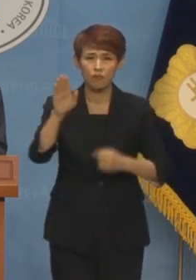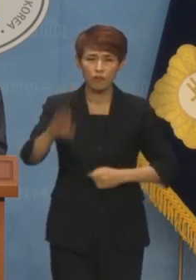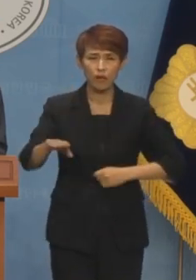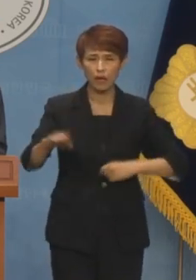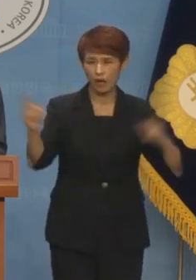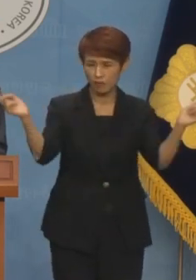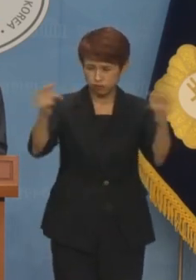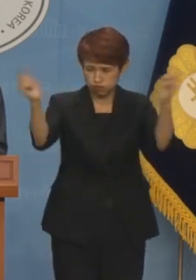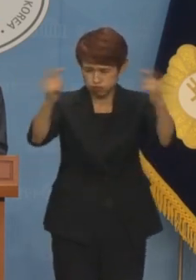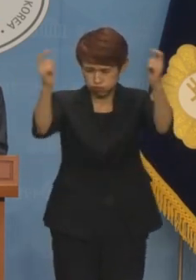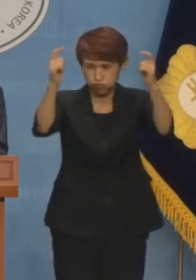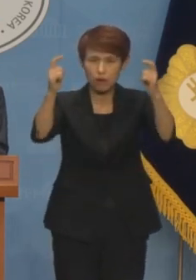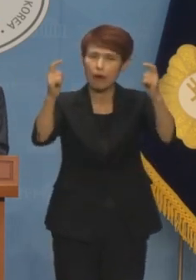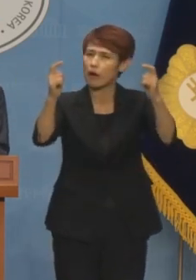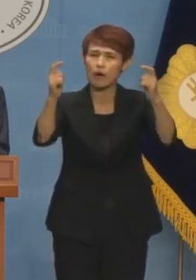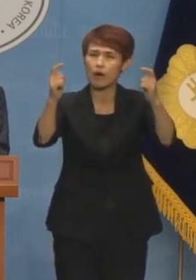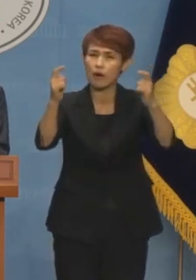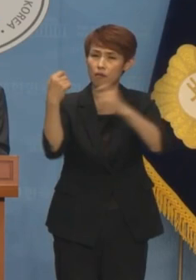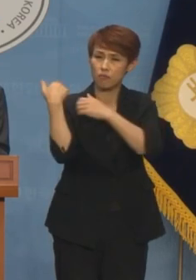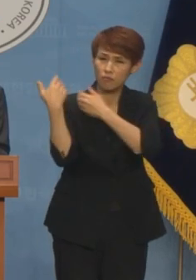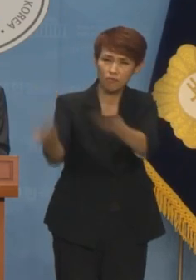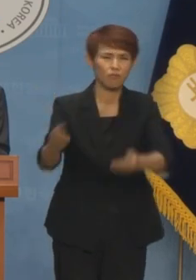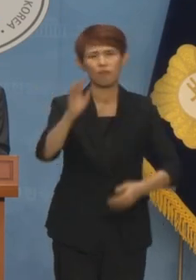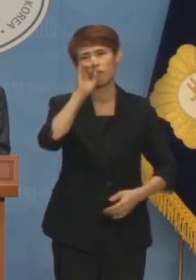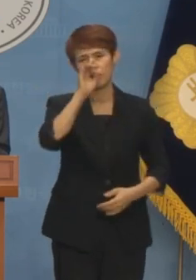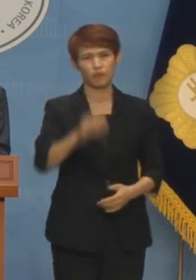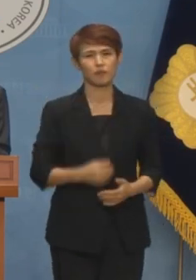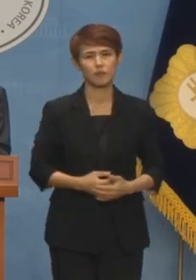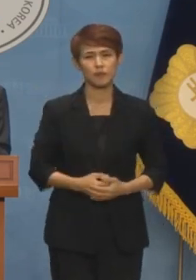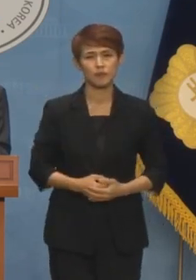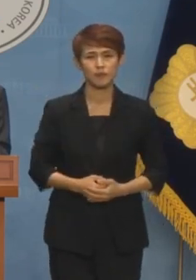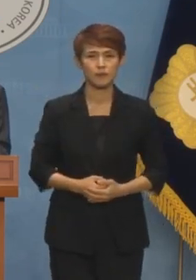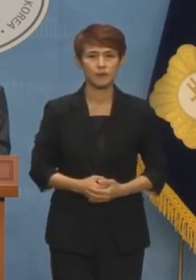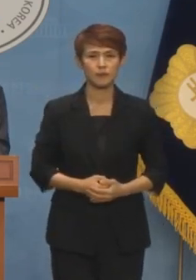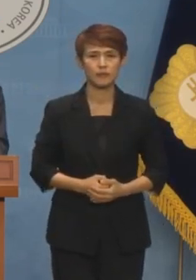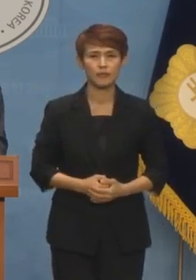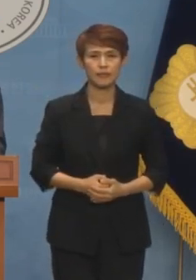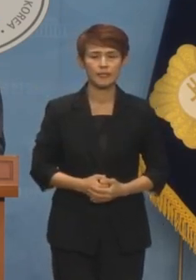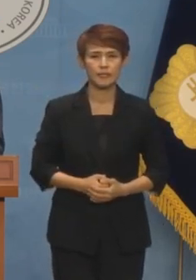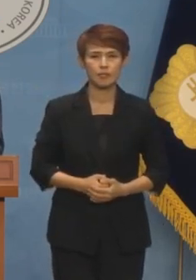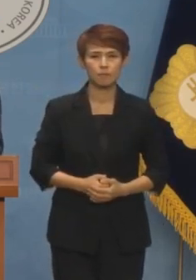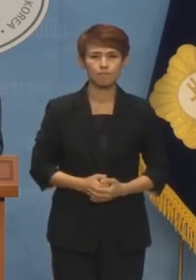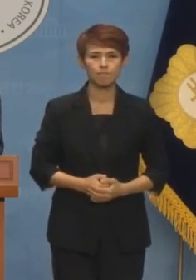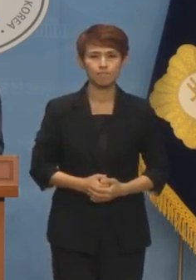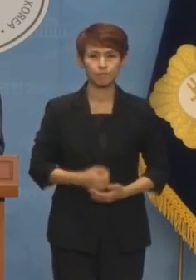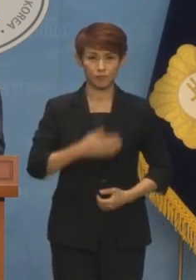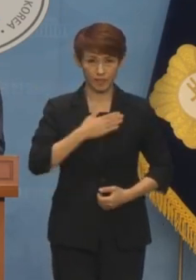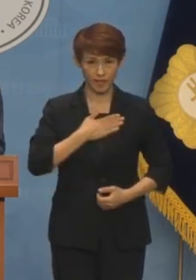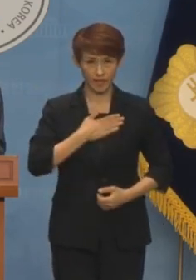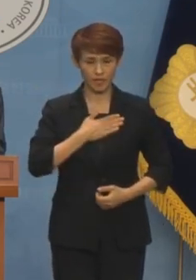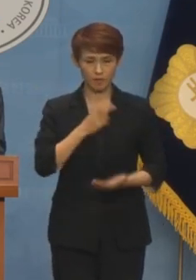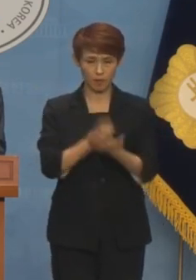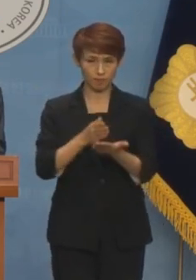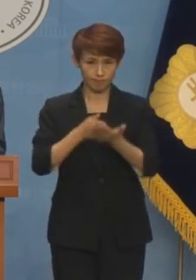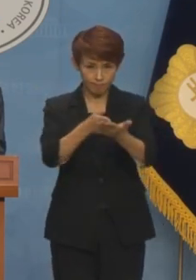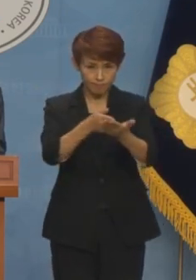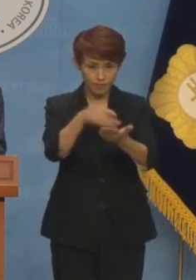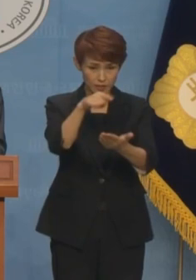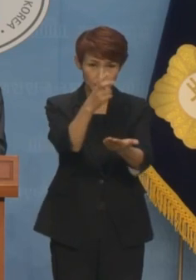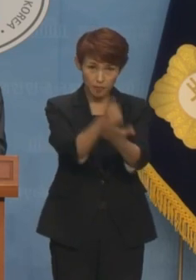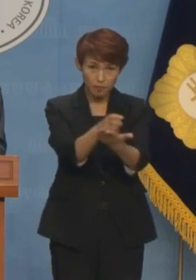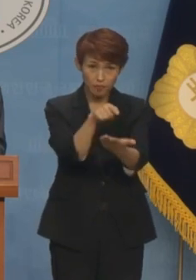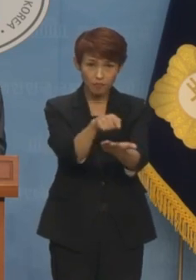대상이 되는 것을 더 이상 지켜보고 있을 수만은 없습니다. 제가 발의한